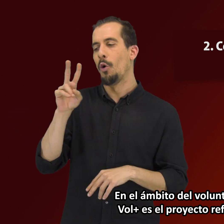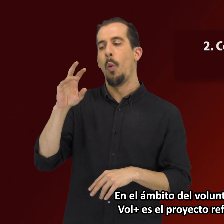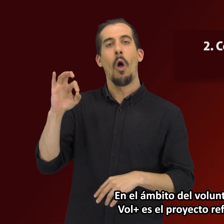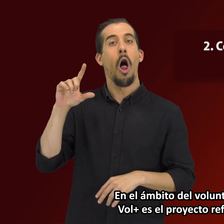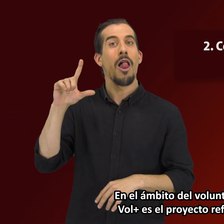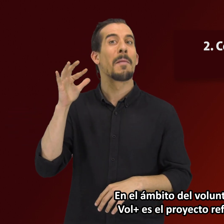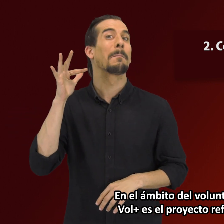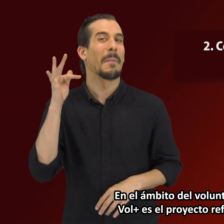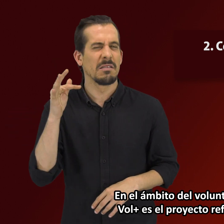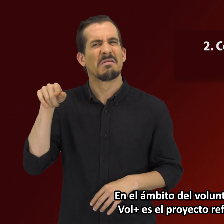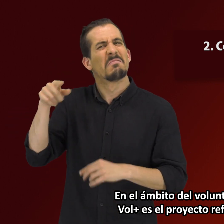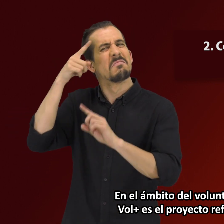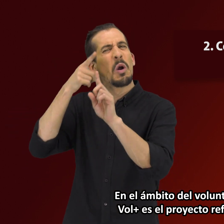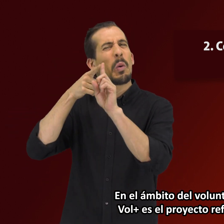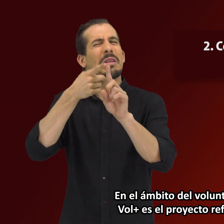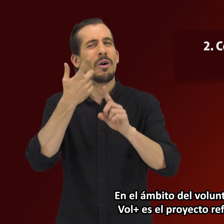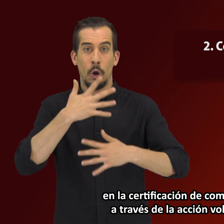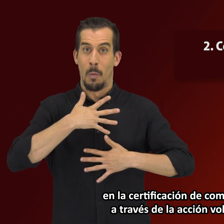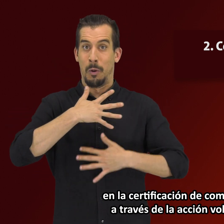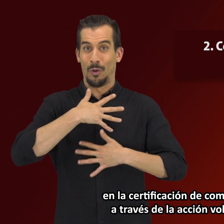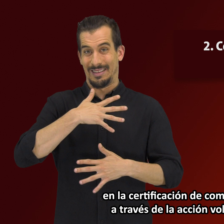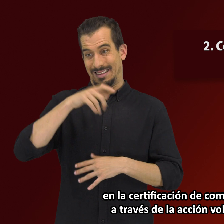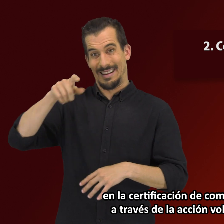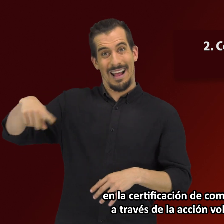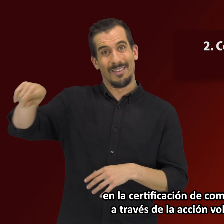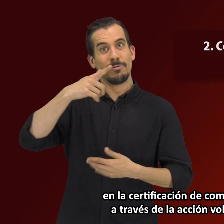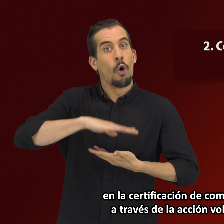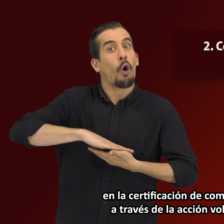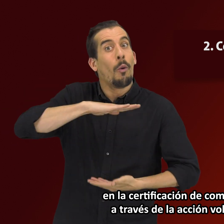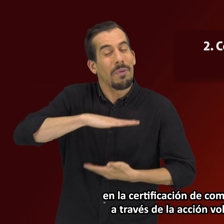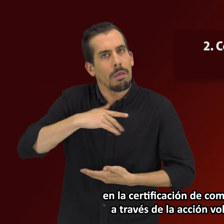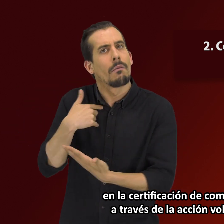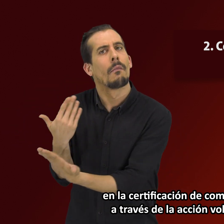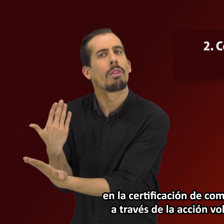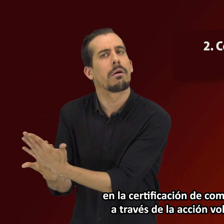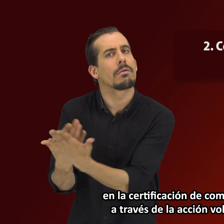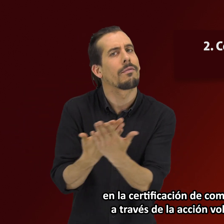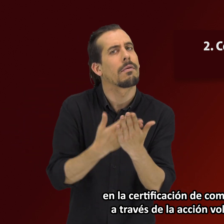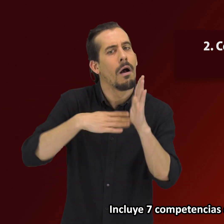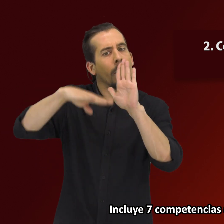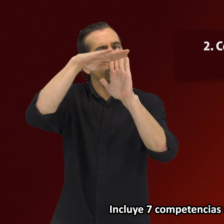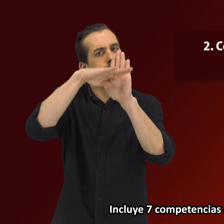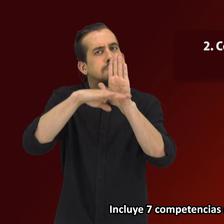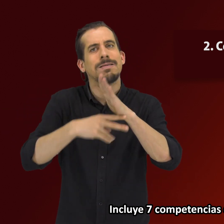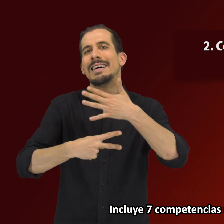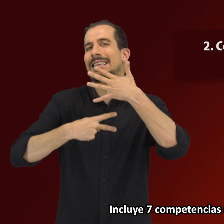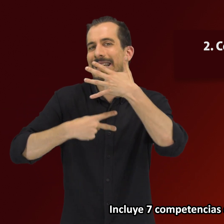del voluntariado, Vol Plus es el proyecto referente en la certificación de competencias a través de la acción